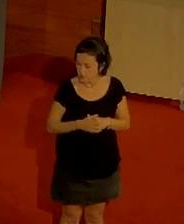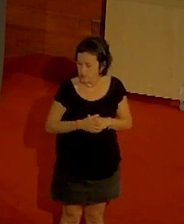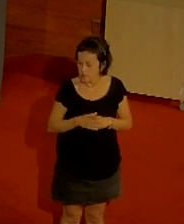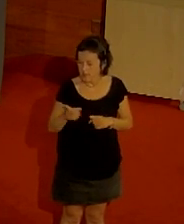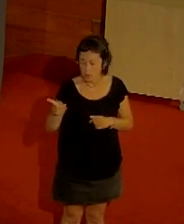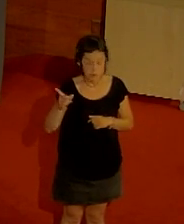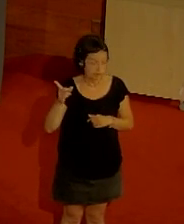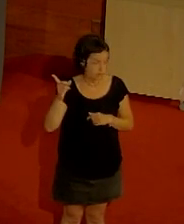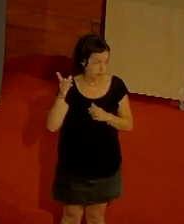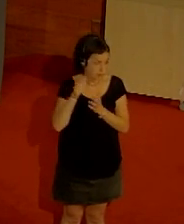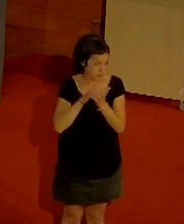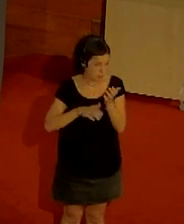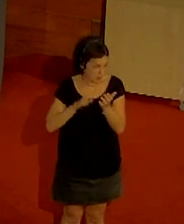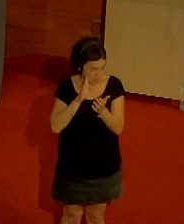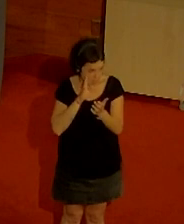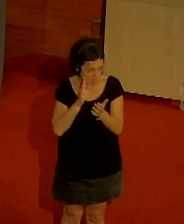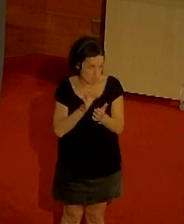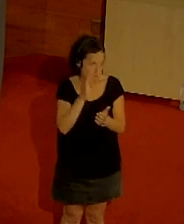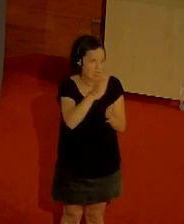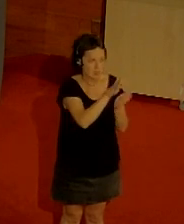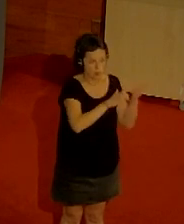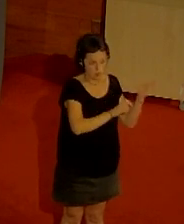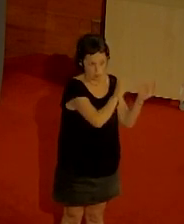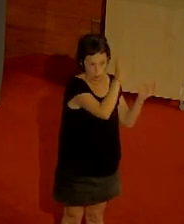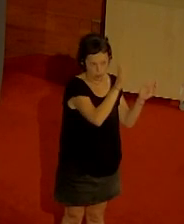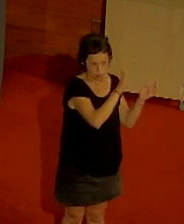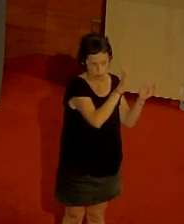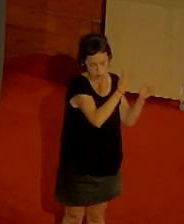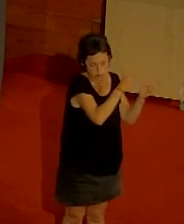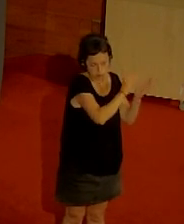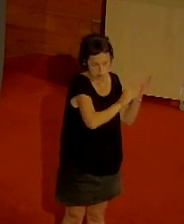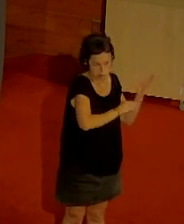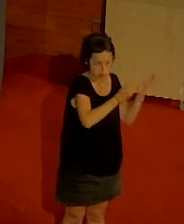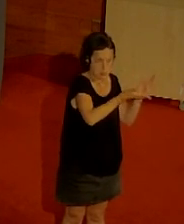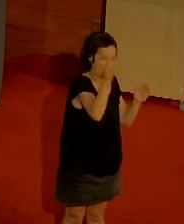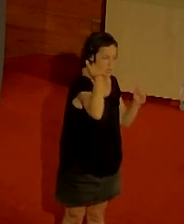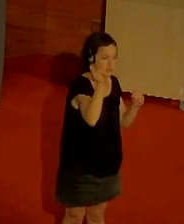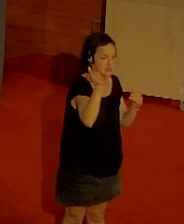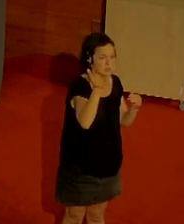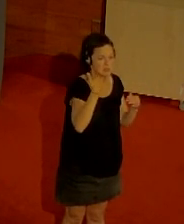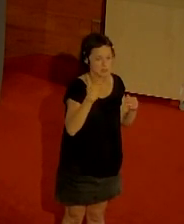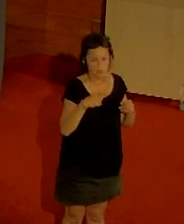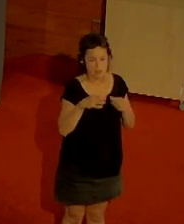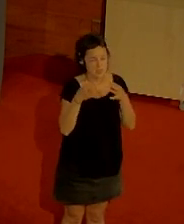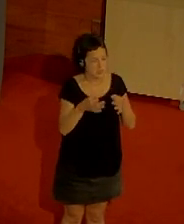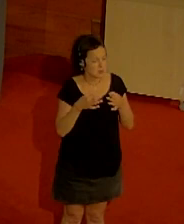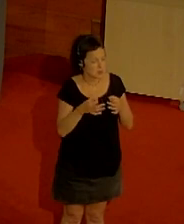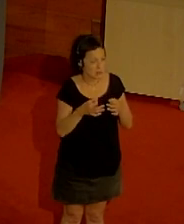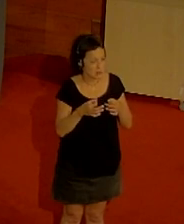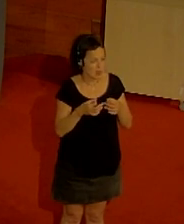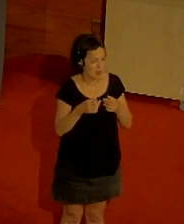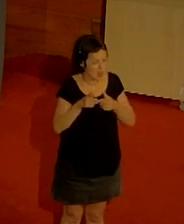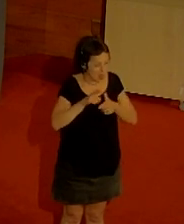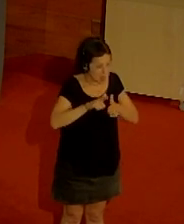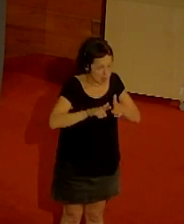hecho en otras ocasiones son siempre pues, crónicas de larga distancia, de largo recorrido.